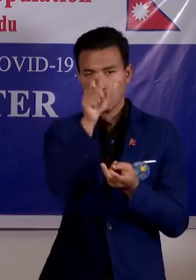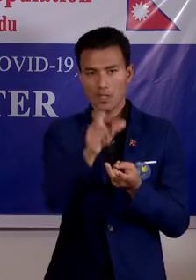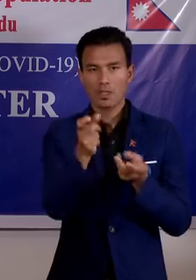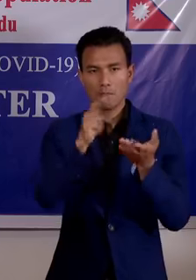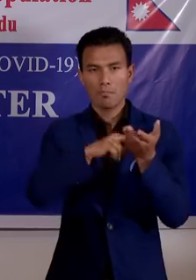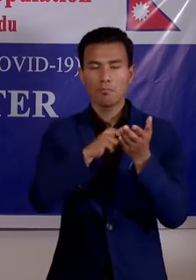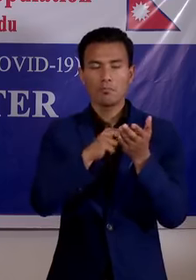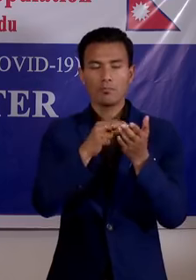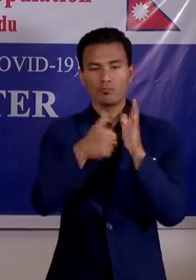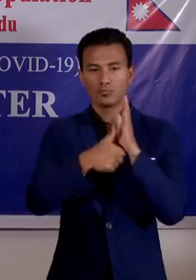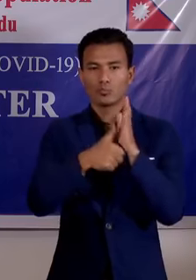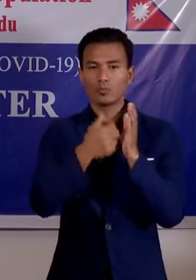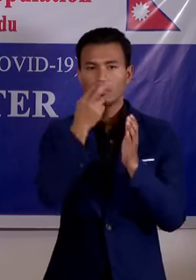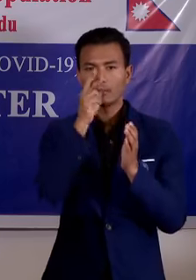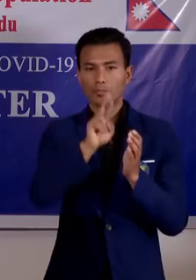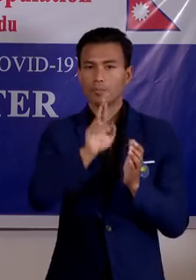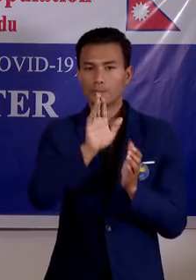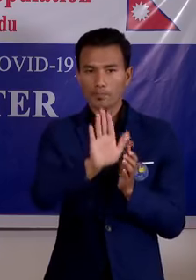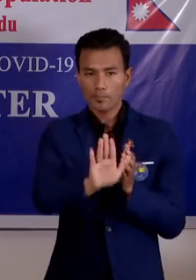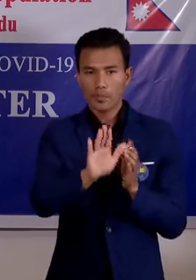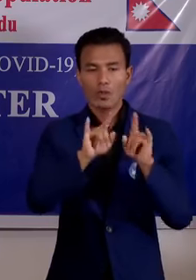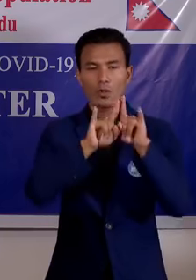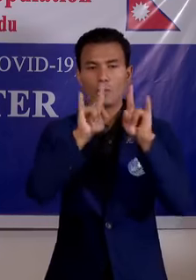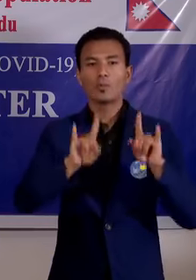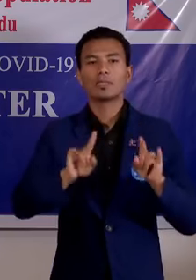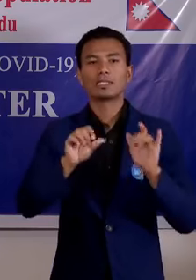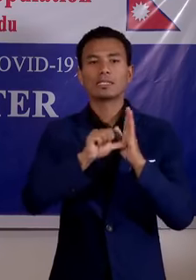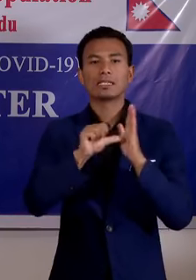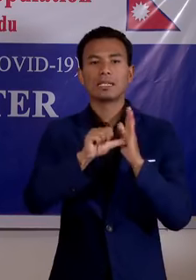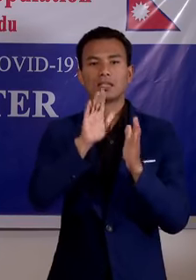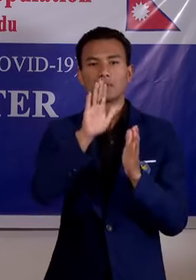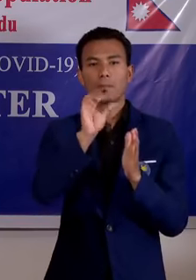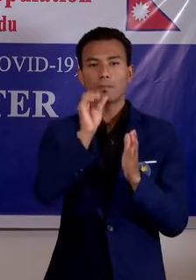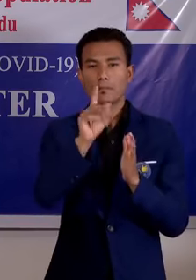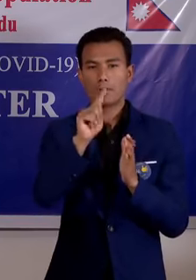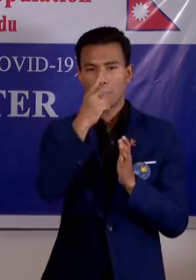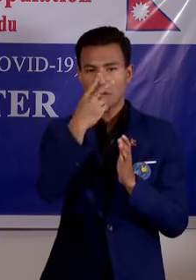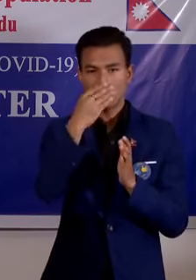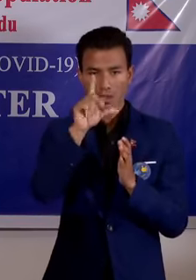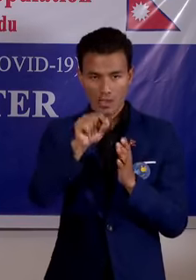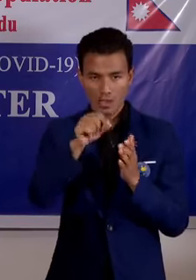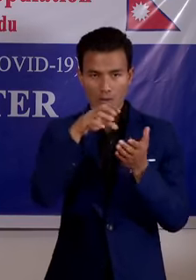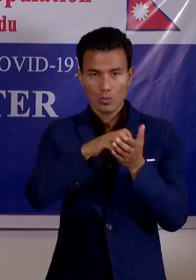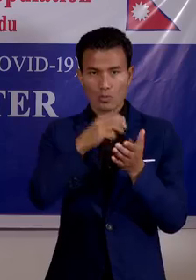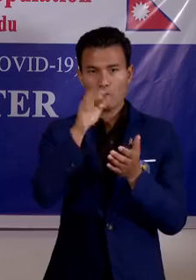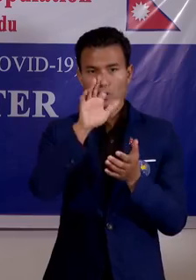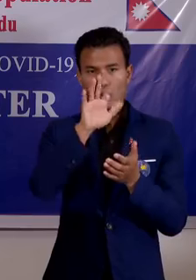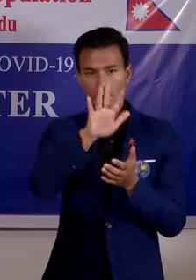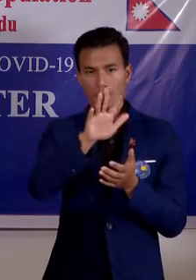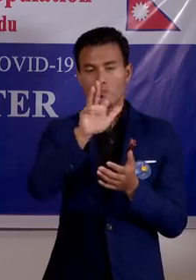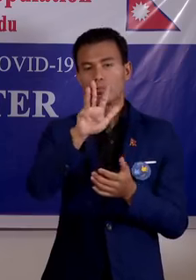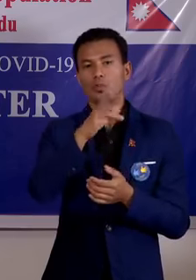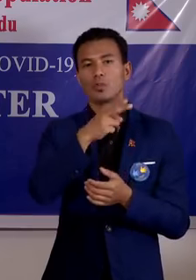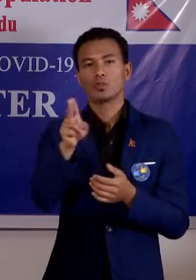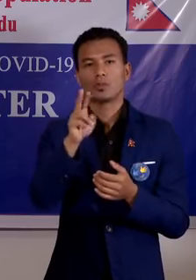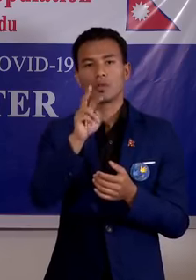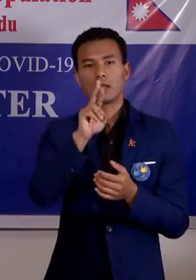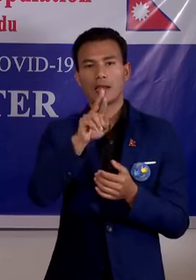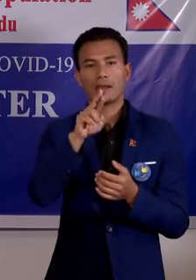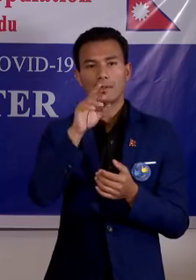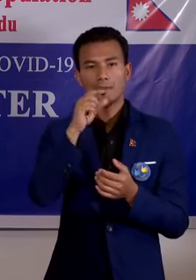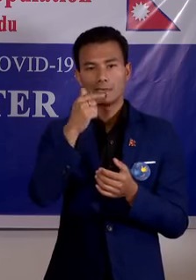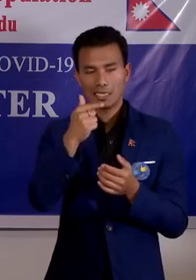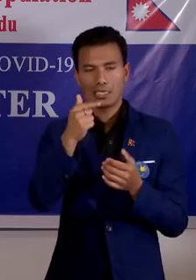परीक्षण भइरहेको अवस्था छ। त्यसै गरी पर्सा जिल्लाको छपकैया टोलका 59 ऱ्यापिड किटबाट टेस्ट भएको